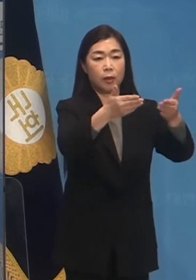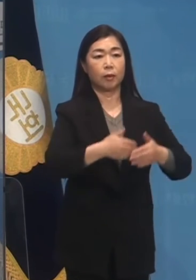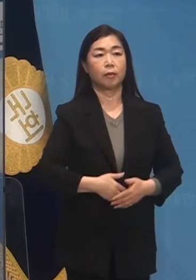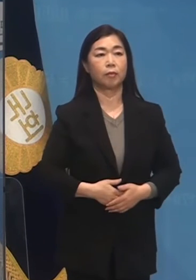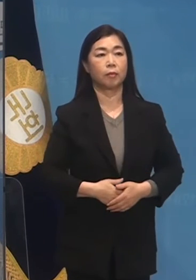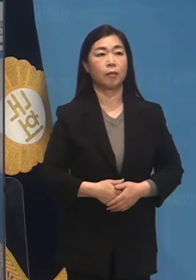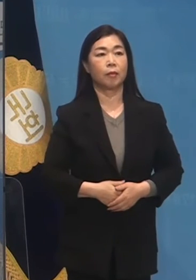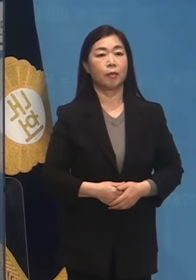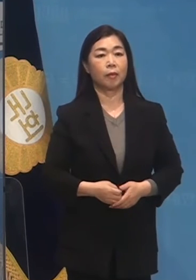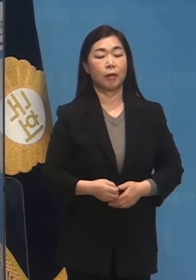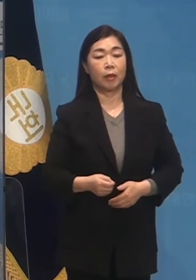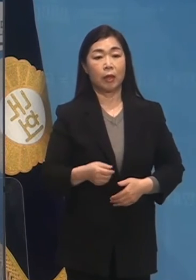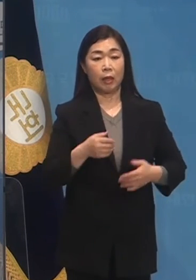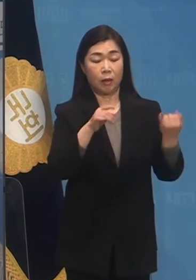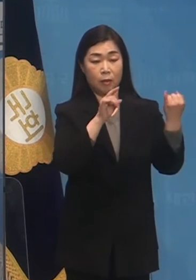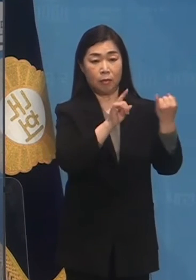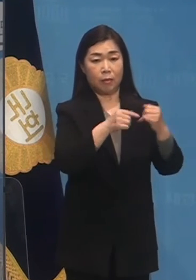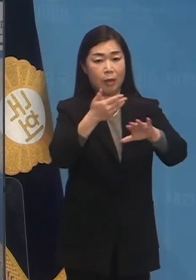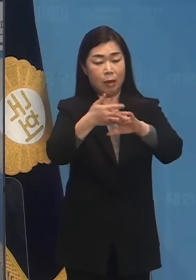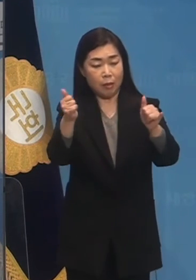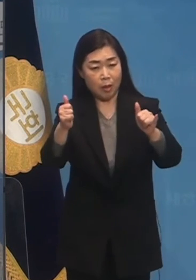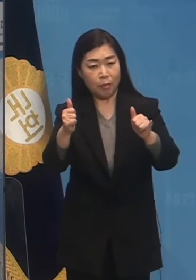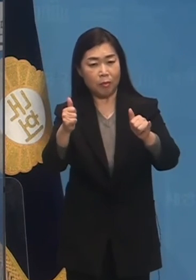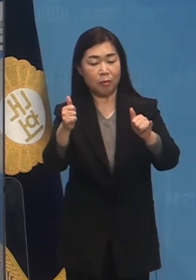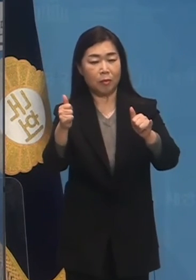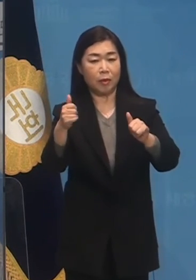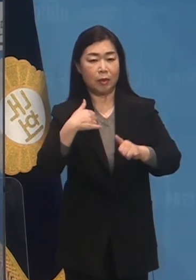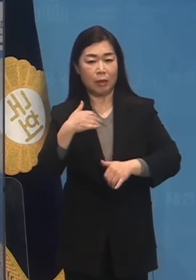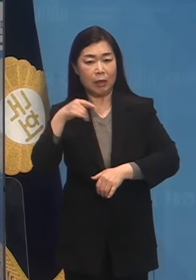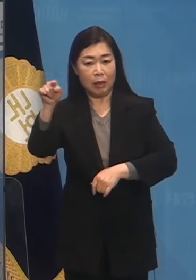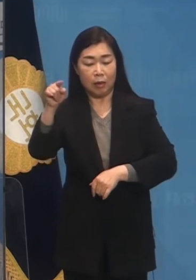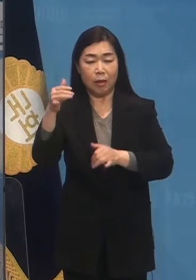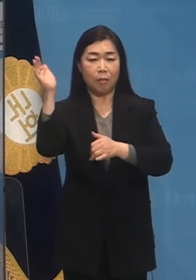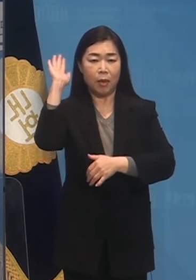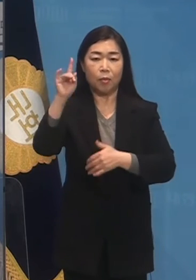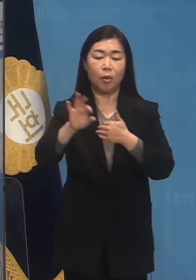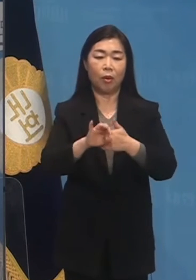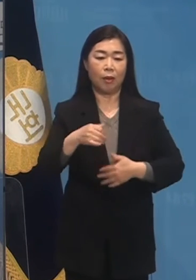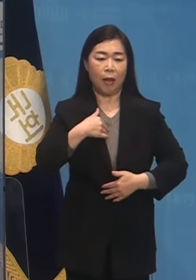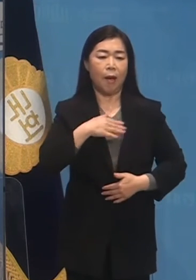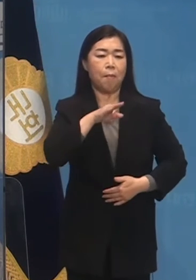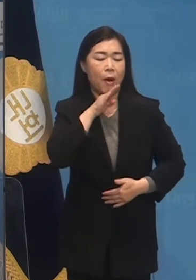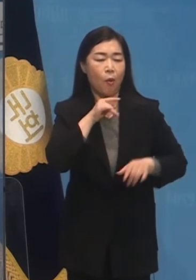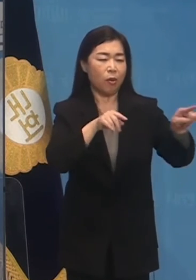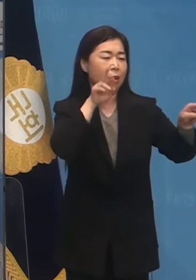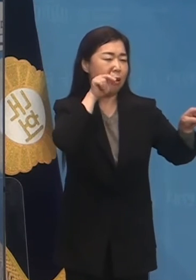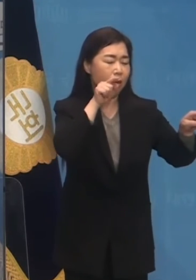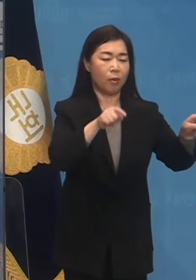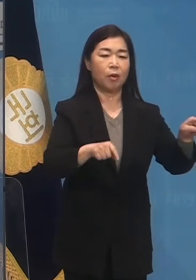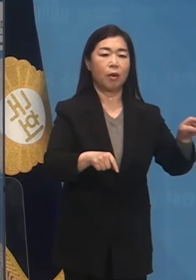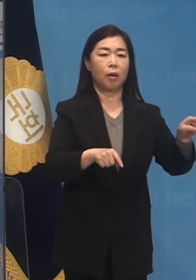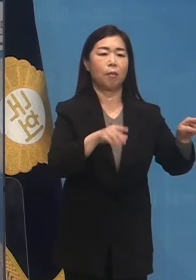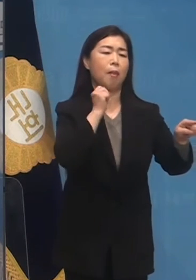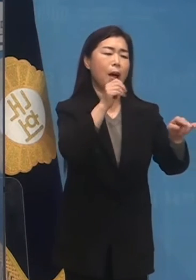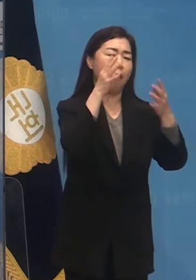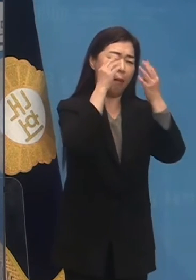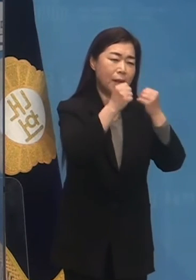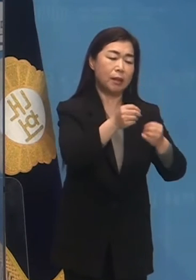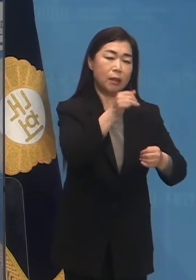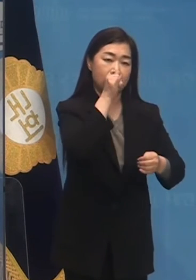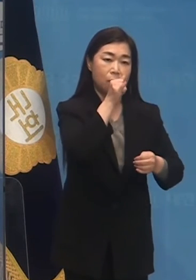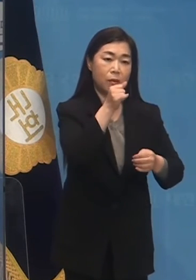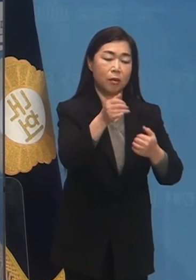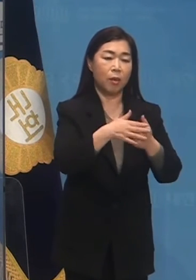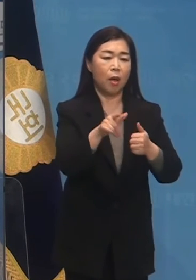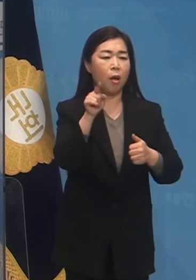자신들은 선이며 정의이고 상대방은 악이며 불이라 부정하는 근거로 쓰여져 왔습니다. 그들과 관련된